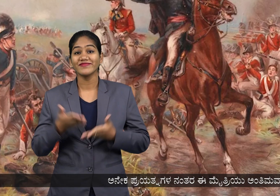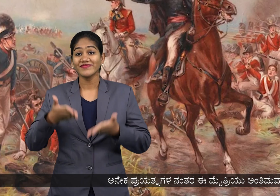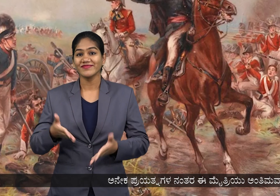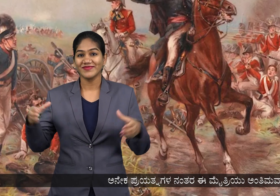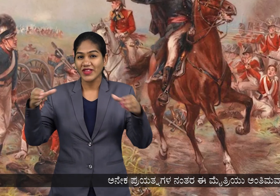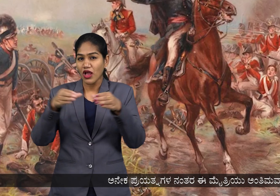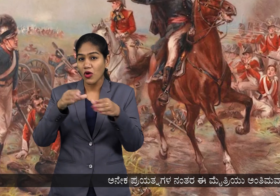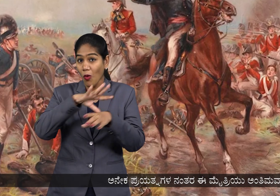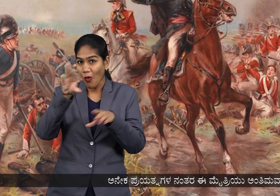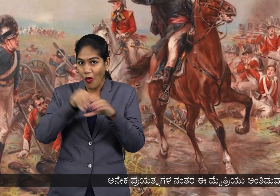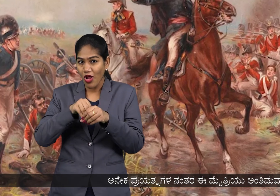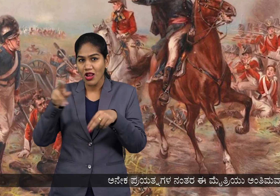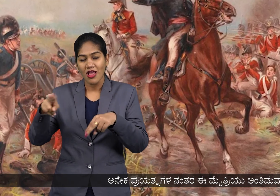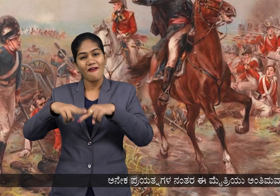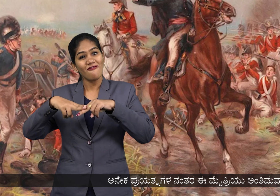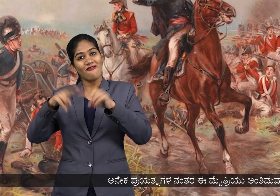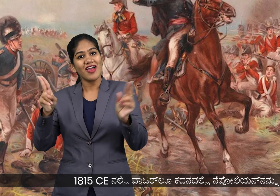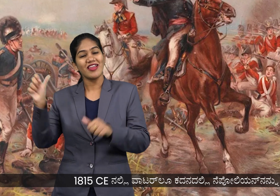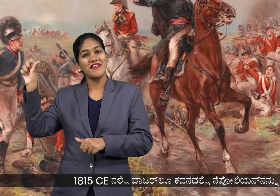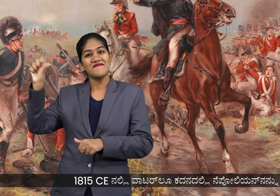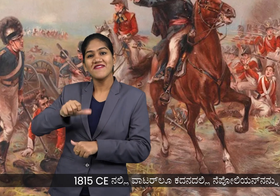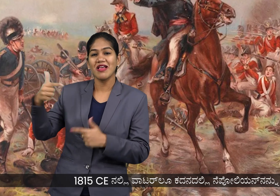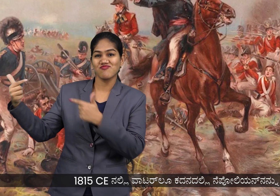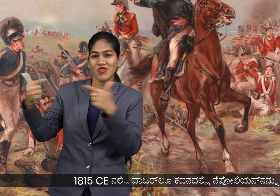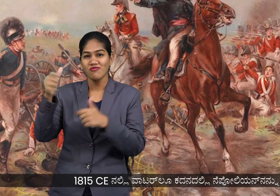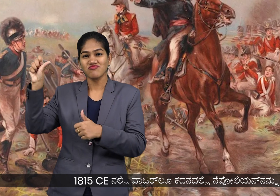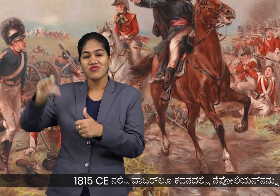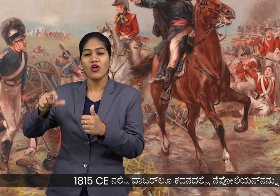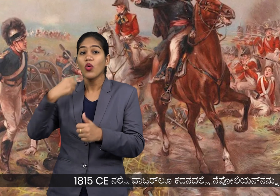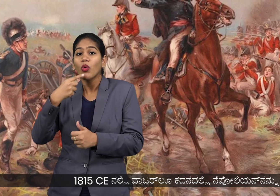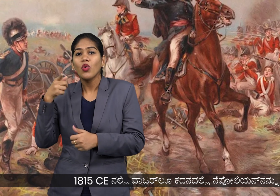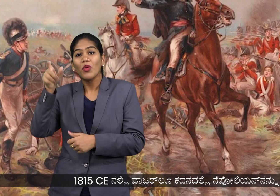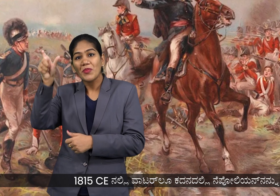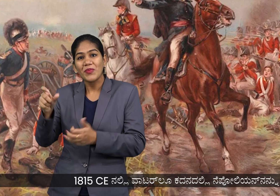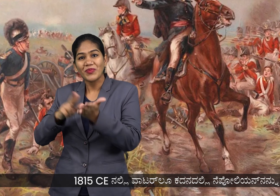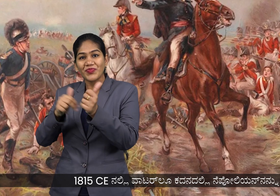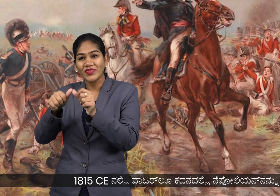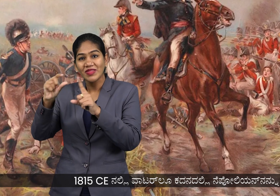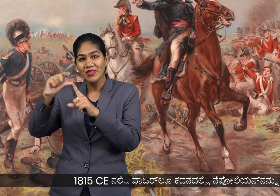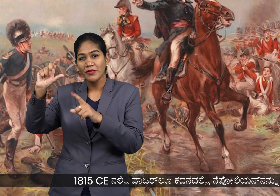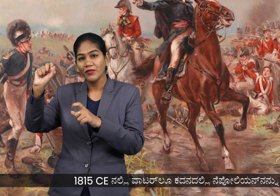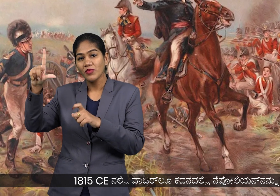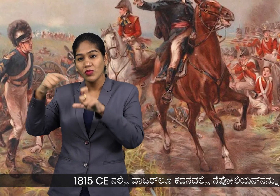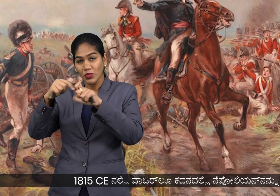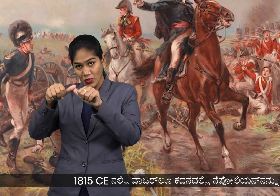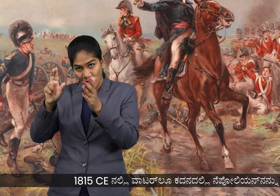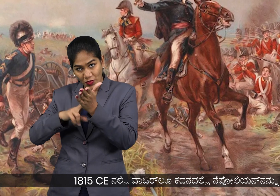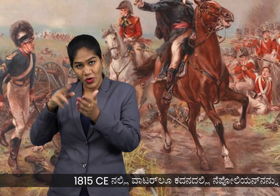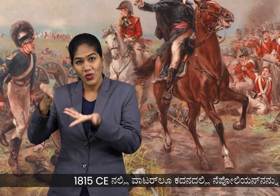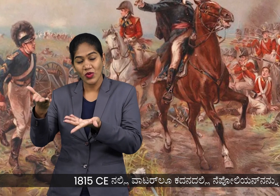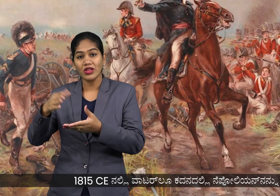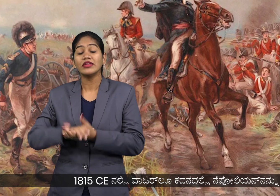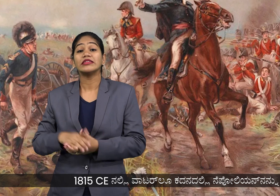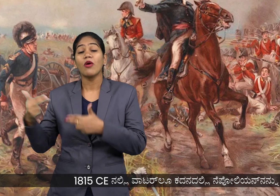ಅನೇಕ ಪ್ರಯತ್ನಗಳ ನಂತರ ಈ ಮೈತ್ರಿಯು ಅಂತಿಮವಾಗಿ 1815 ಸಿಇನಲ್ಲಿ ವಾಟರ್ಲೂ ಕದನದಲ್ಲಿ